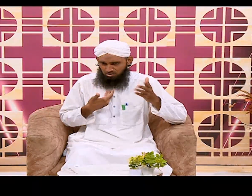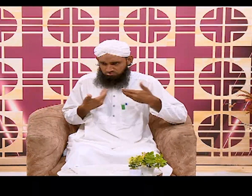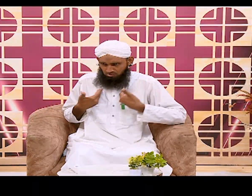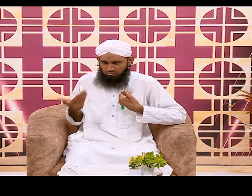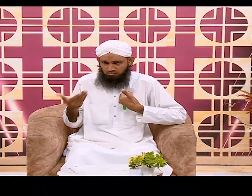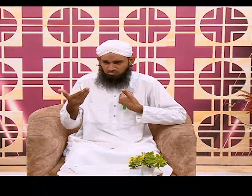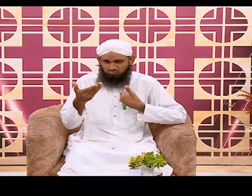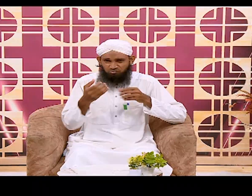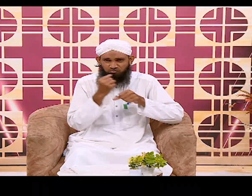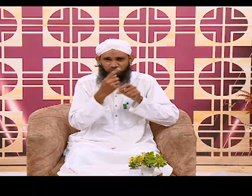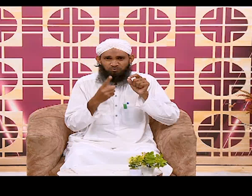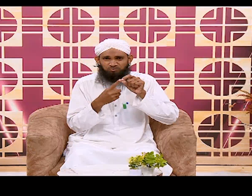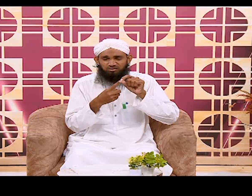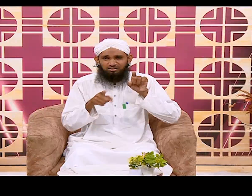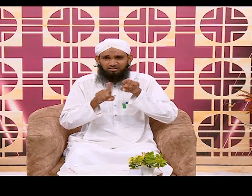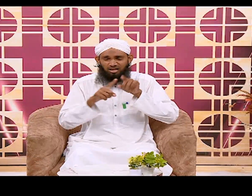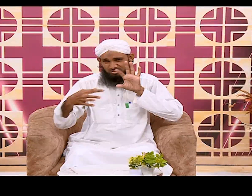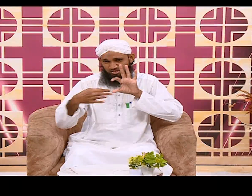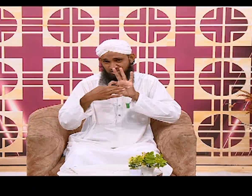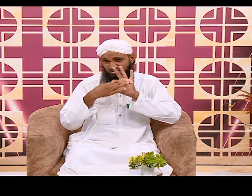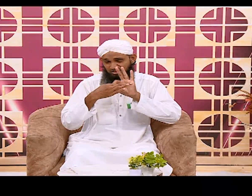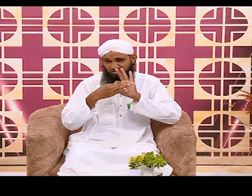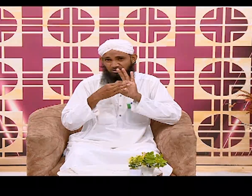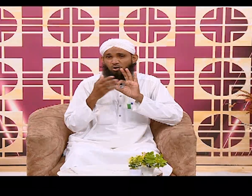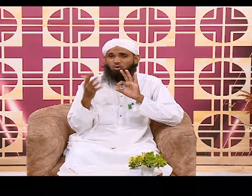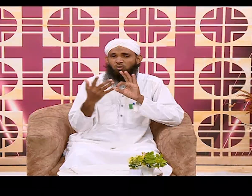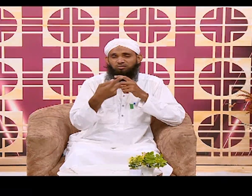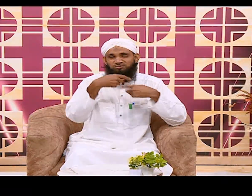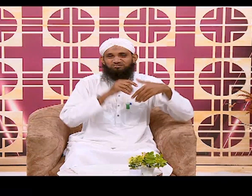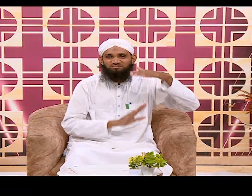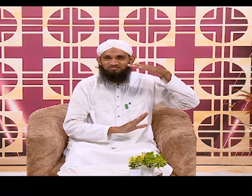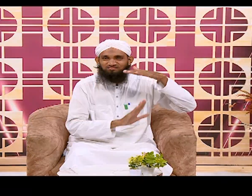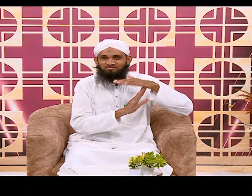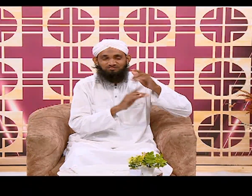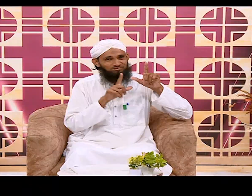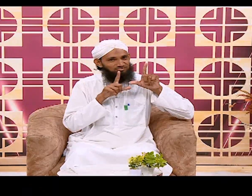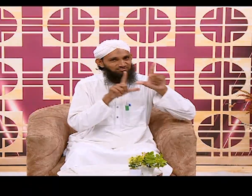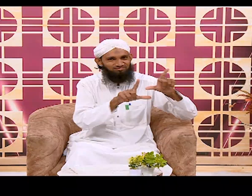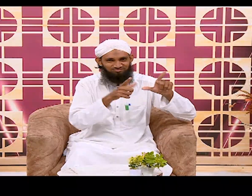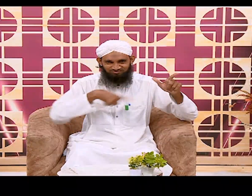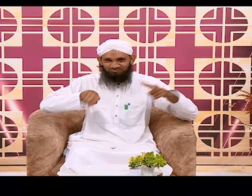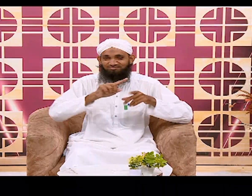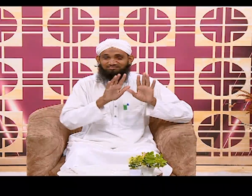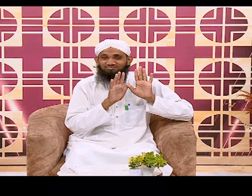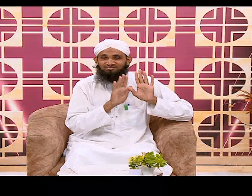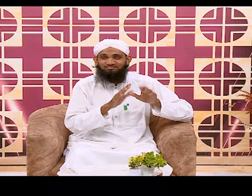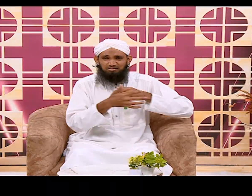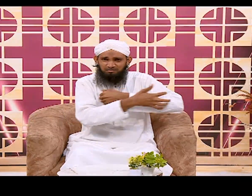ہم قادری کہلانے والے غوث پاک اور دیگر اولیاء کی محبت کا دم بھرنے والے غریبوں